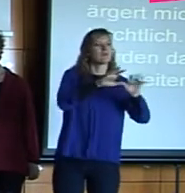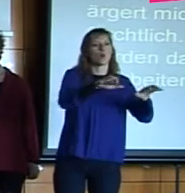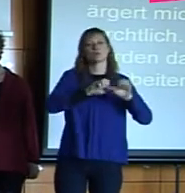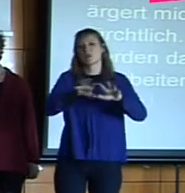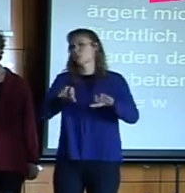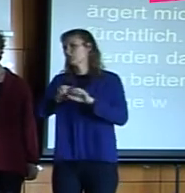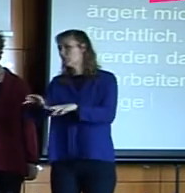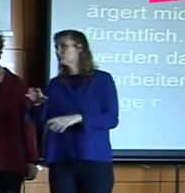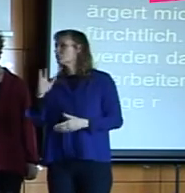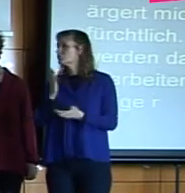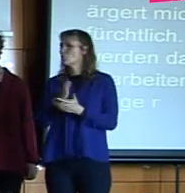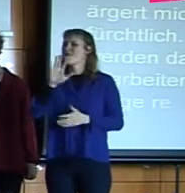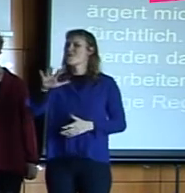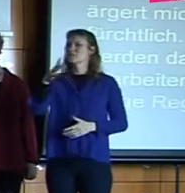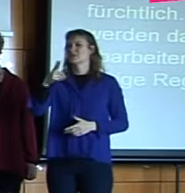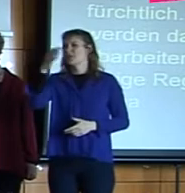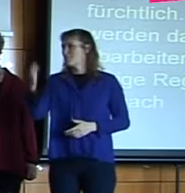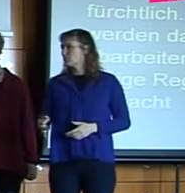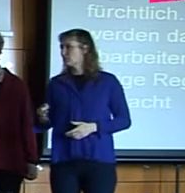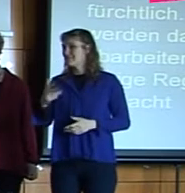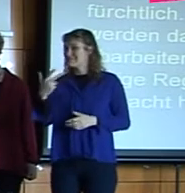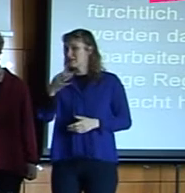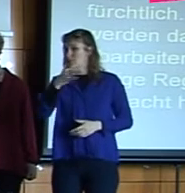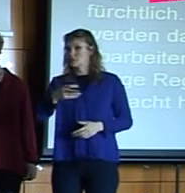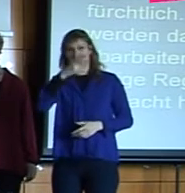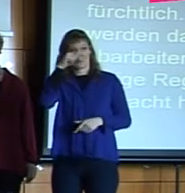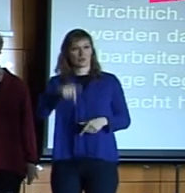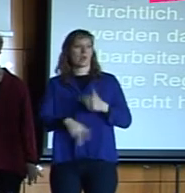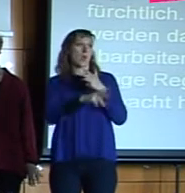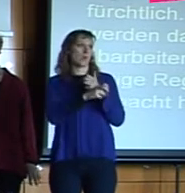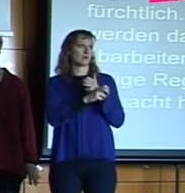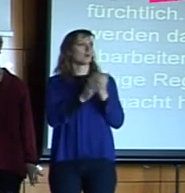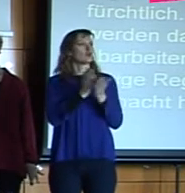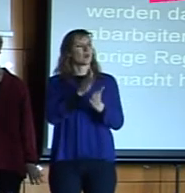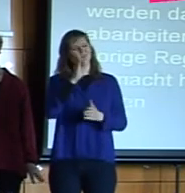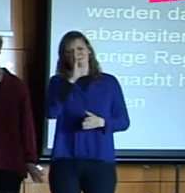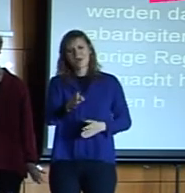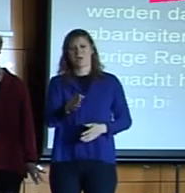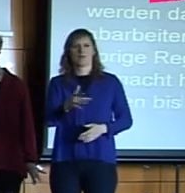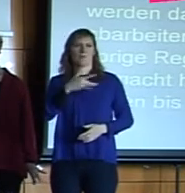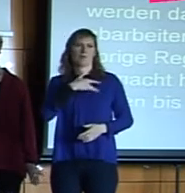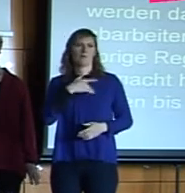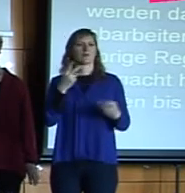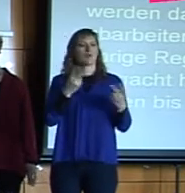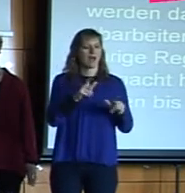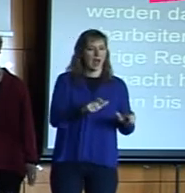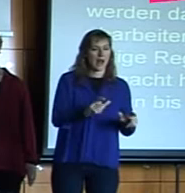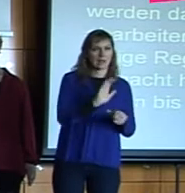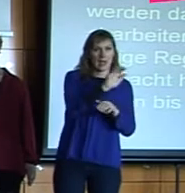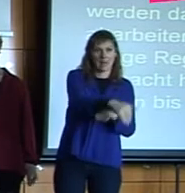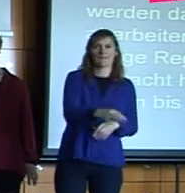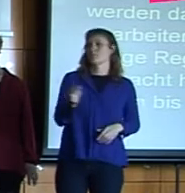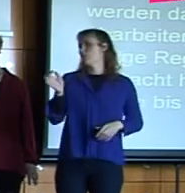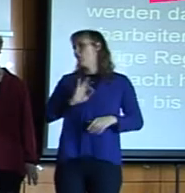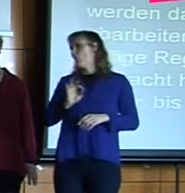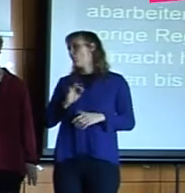haben mindestens 25%, wenn nicht 30% der Menschen in Österreich, die es direkt betrifft, ganz gleich, ob es jetzt das Alter sein wird